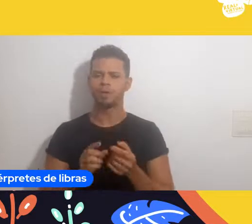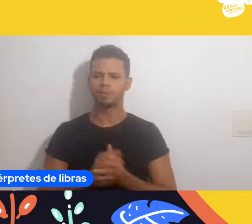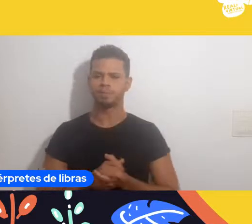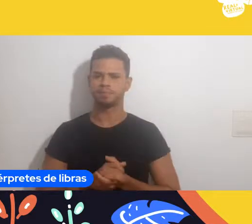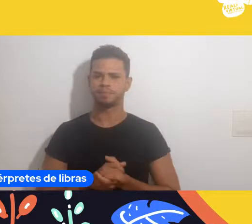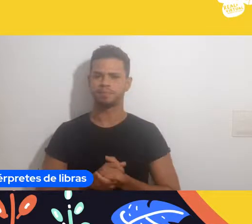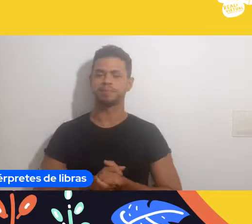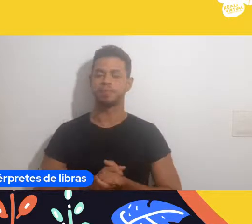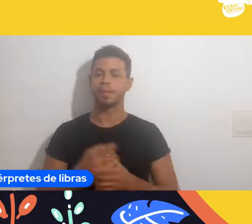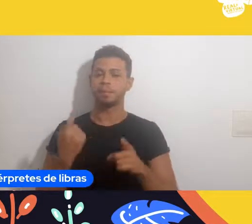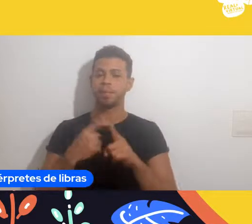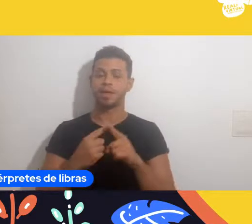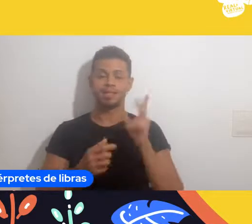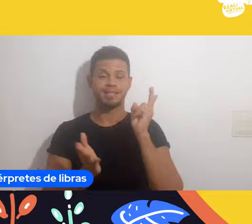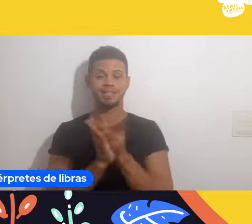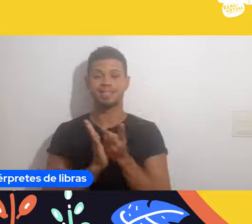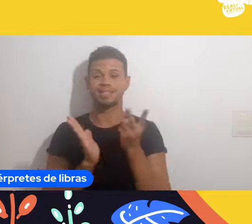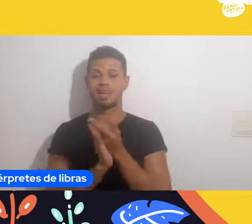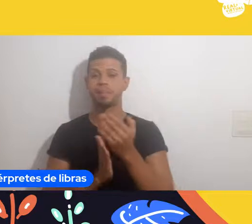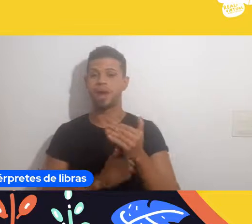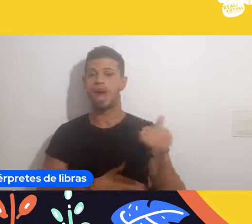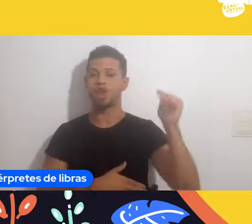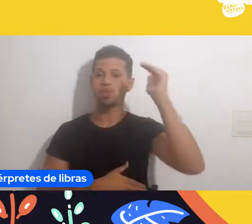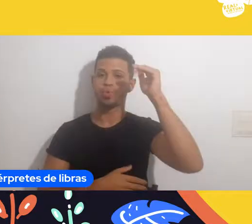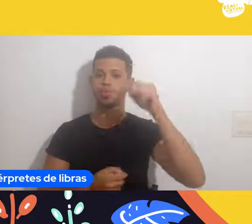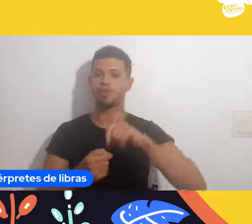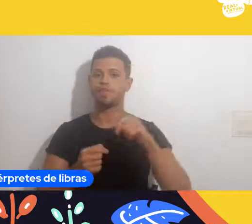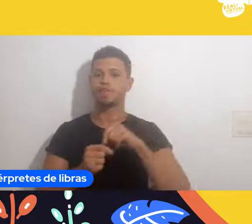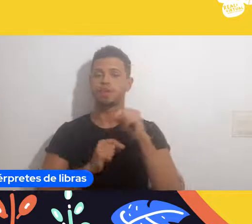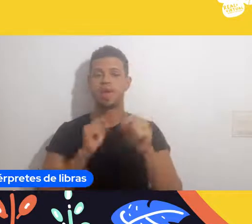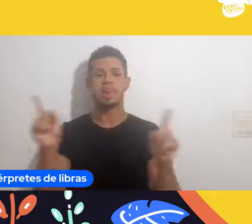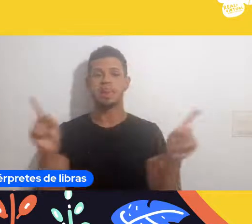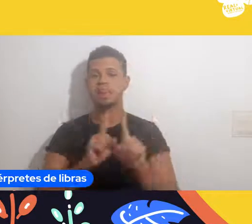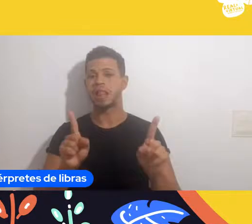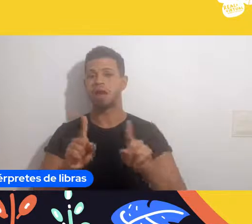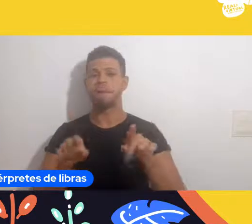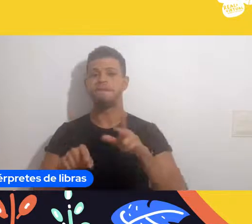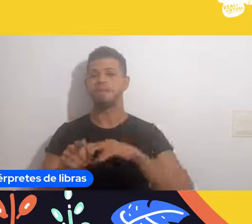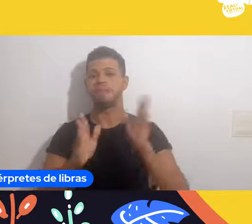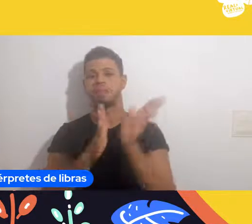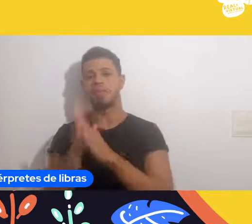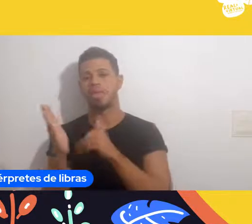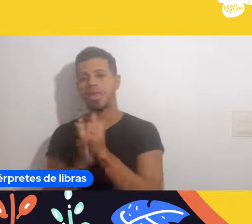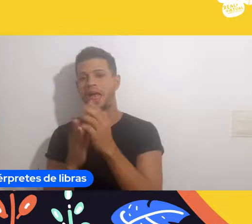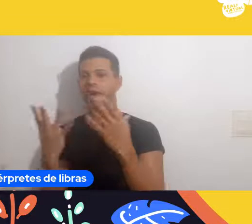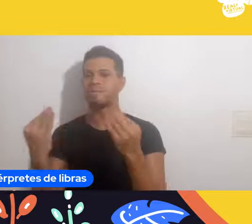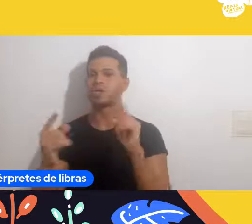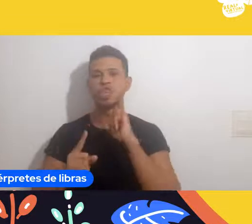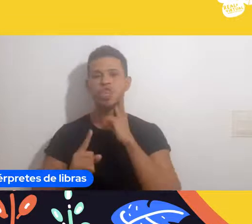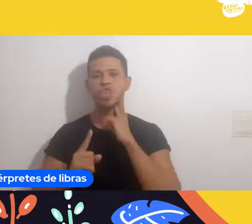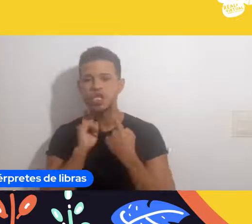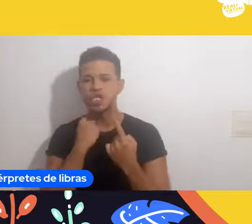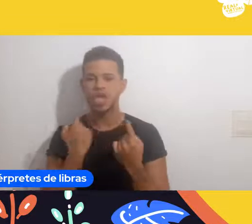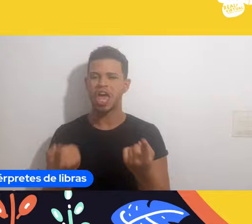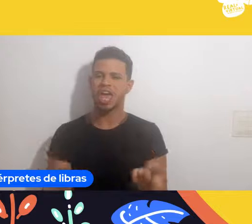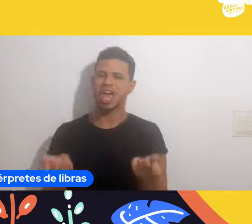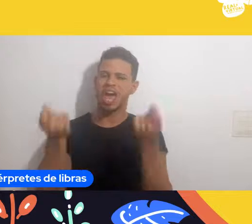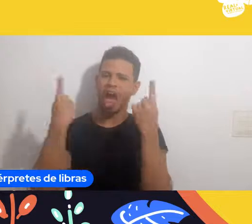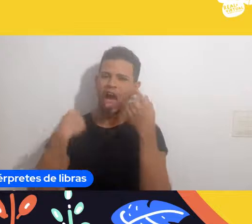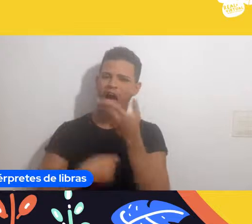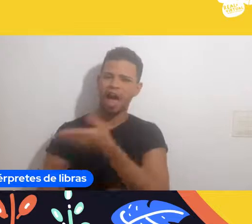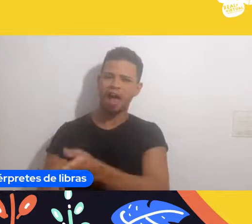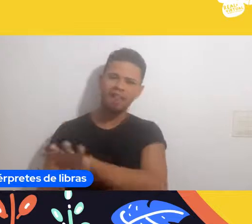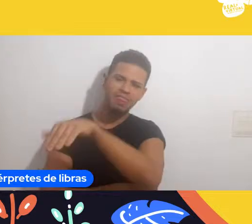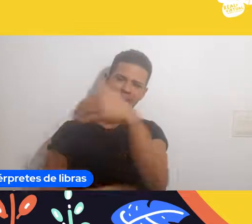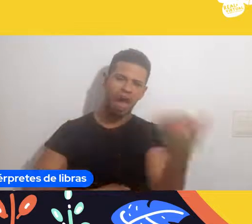o tempo inteiro esse adulto faz, não, mas você vai se melar demais, olha que sujeira, olha para isso, derramou,